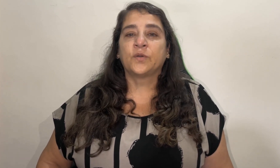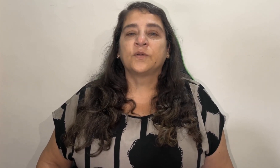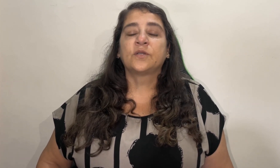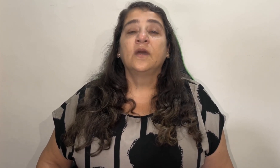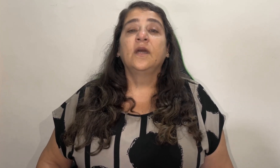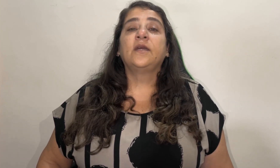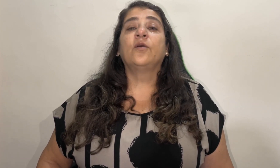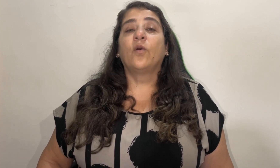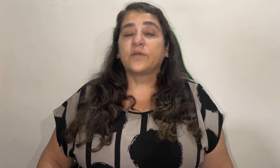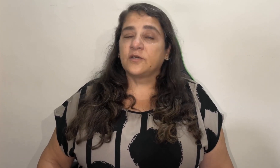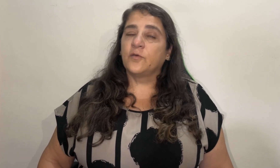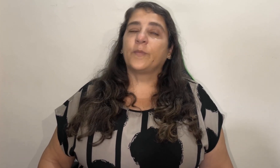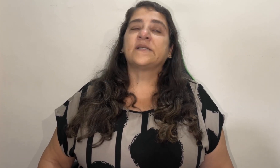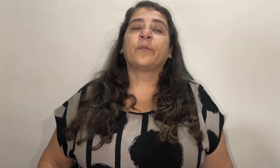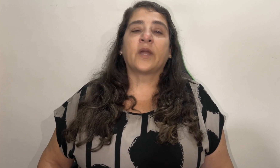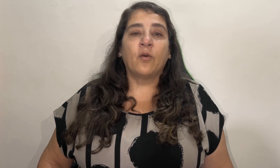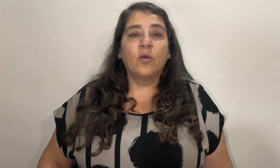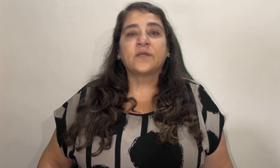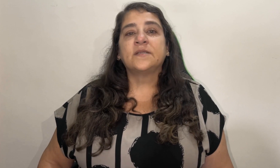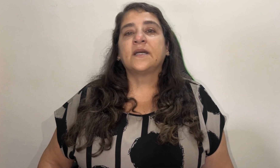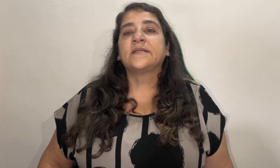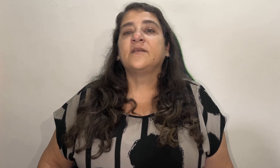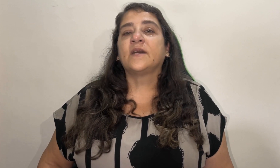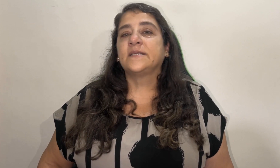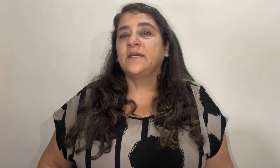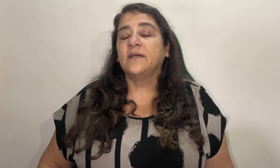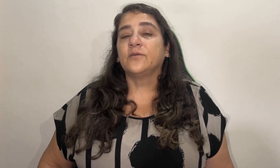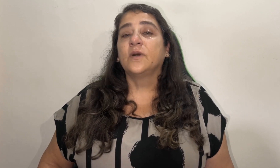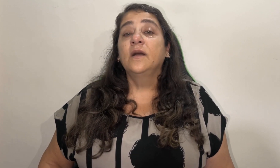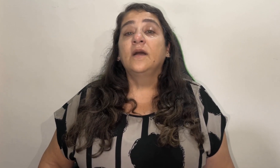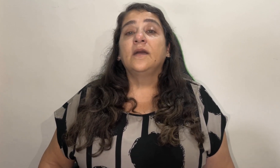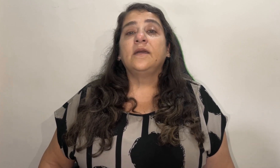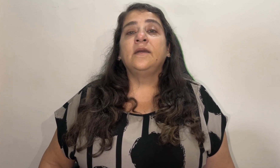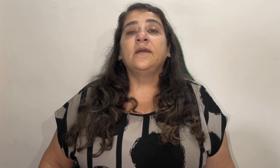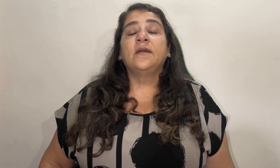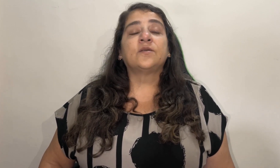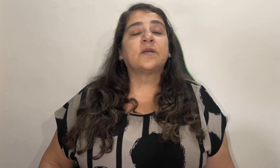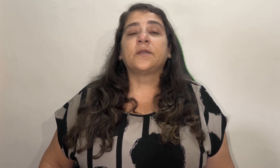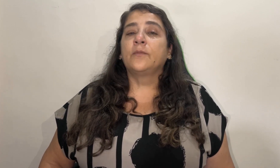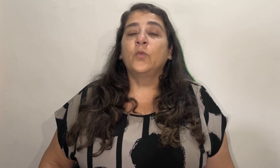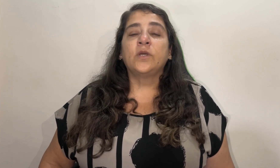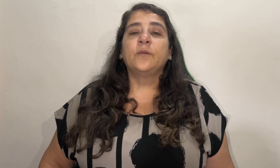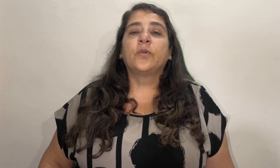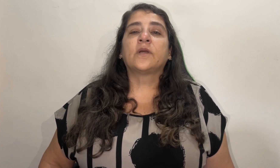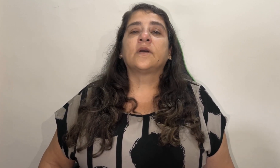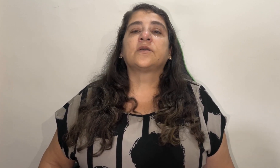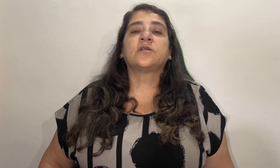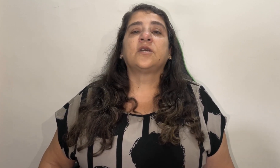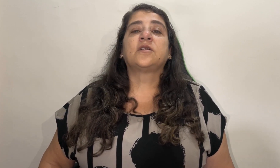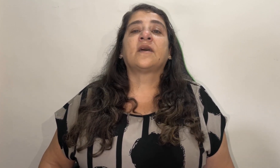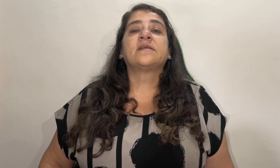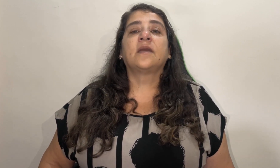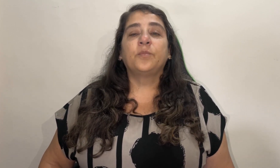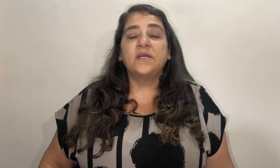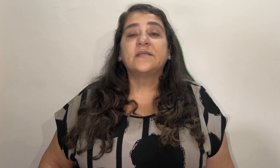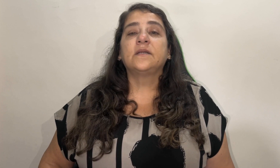pessoas, que outras vão passar para outras e assim vai seguindo. E isso é muito importante, a gente está sempre